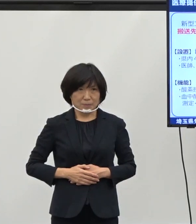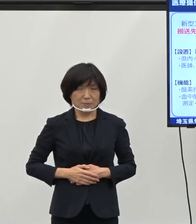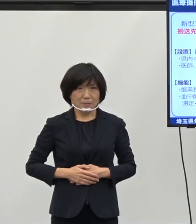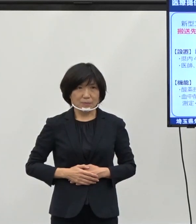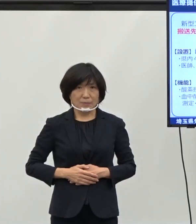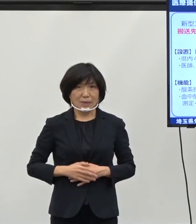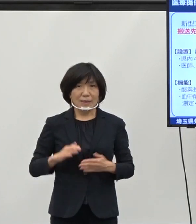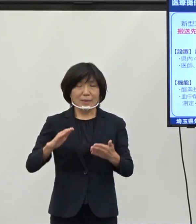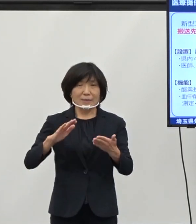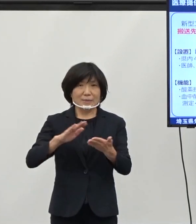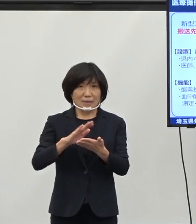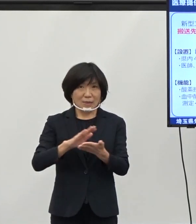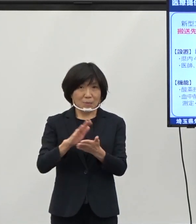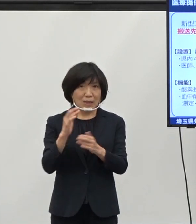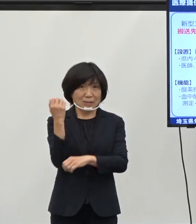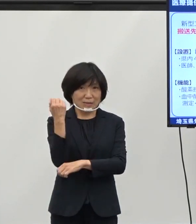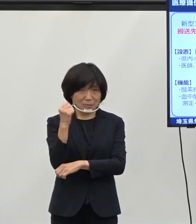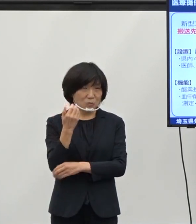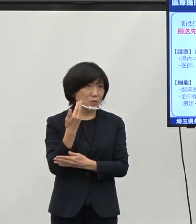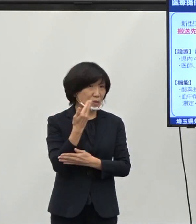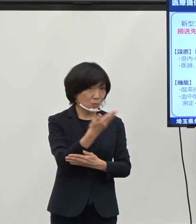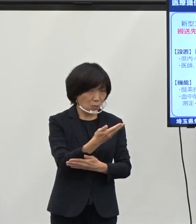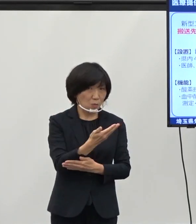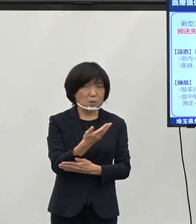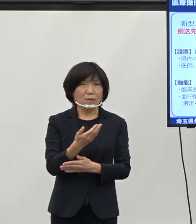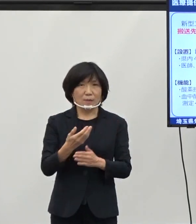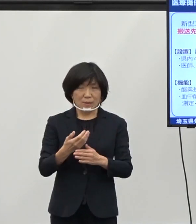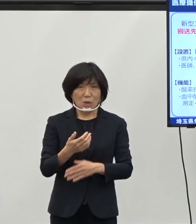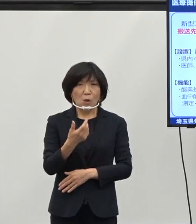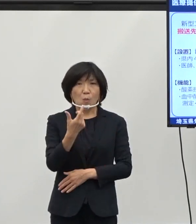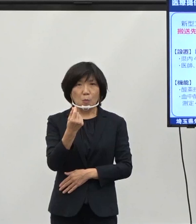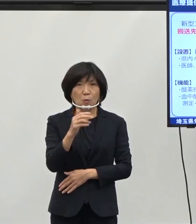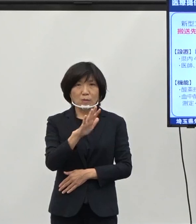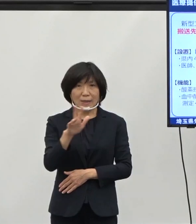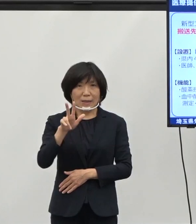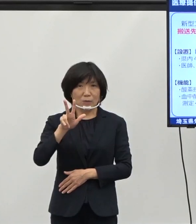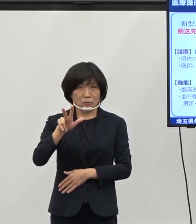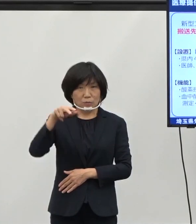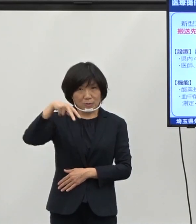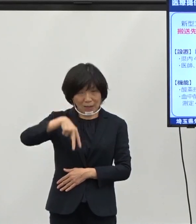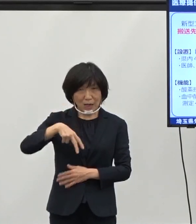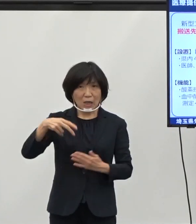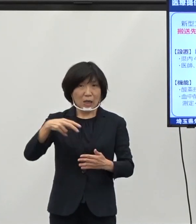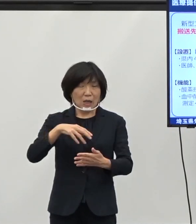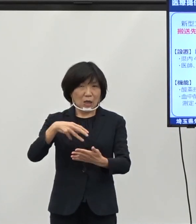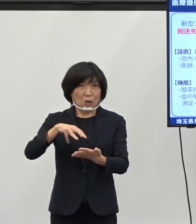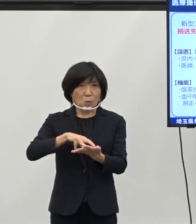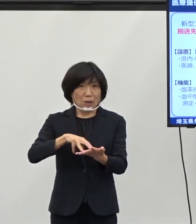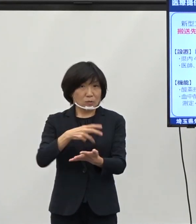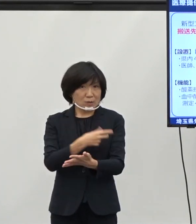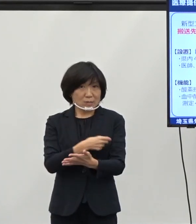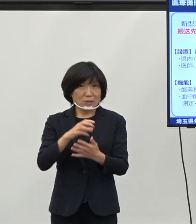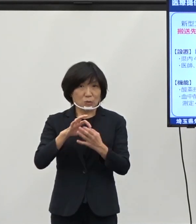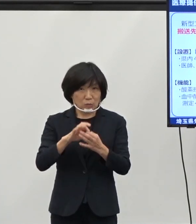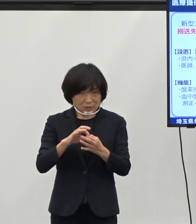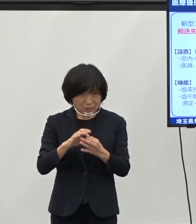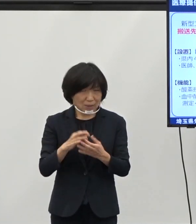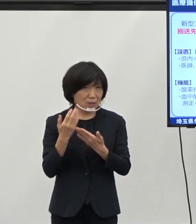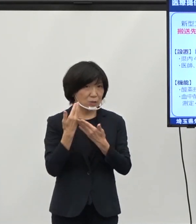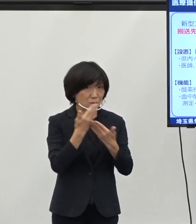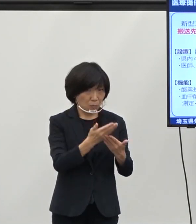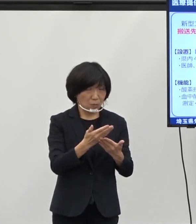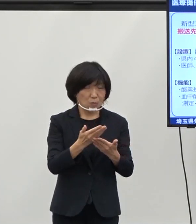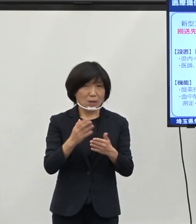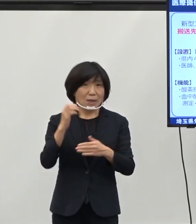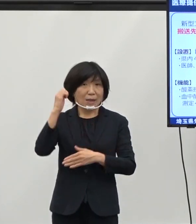ぞ。 埼玉新聞新井と申します。モデルナワクチン の一部使用停止についてお伺いいたします。今朝未明厚生